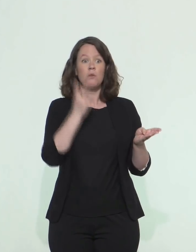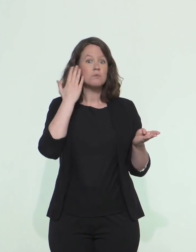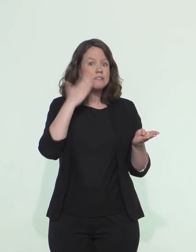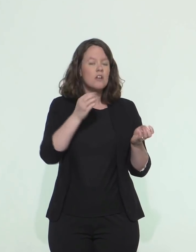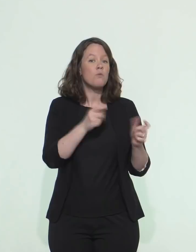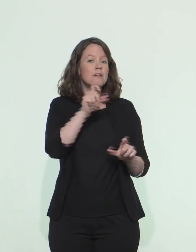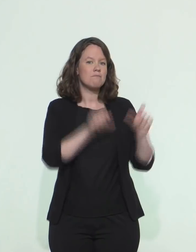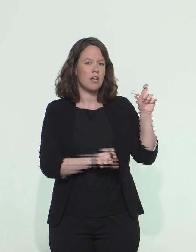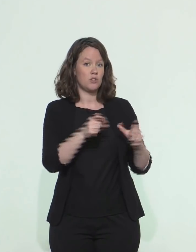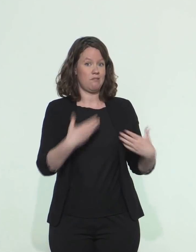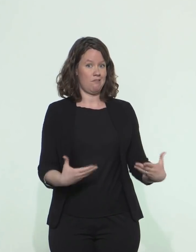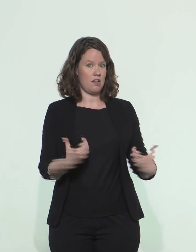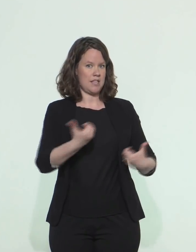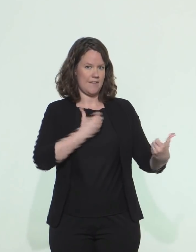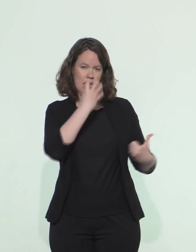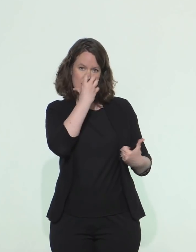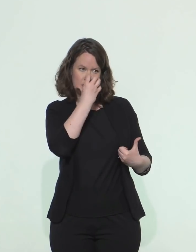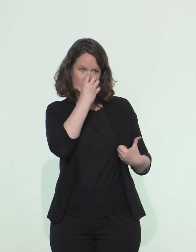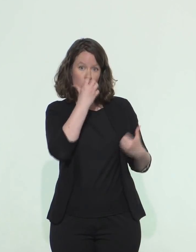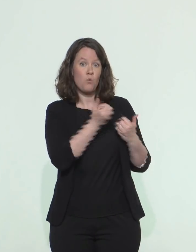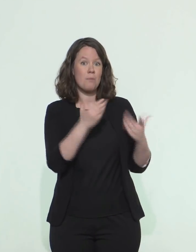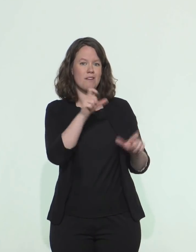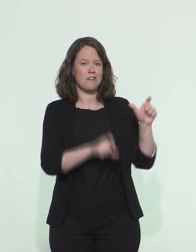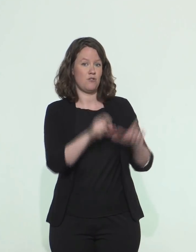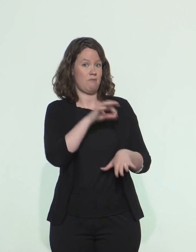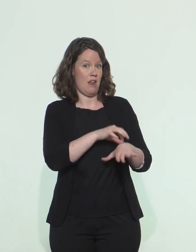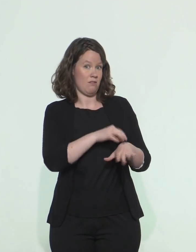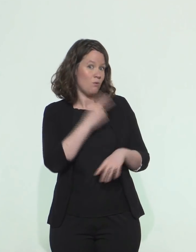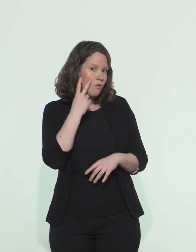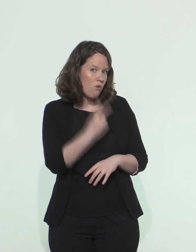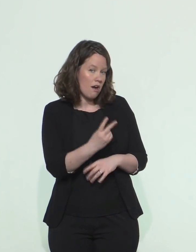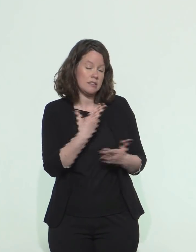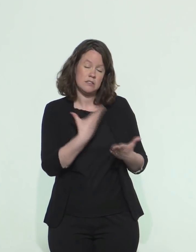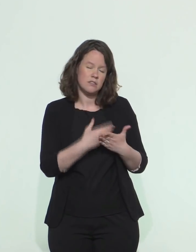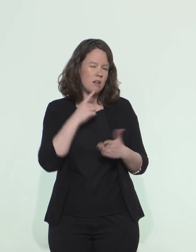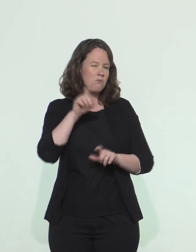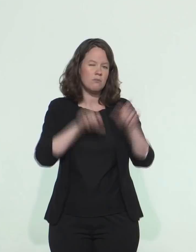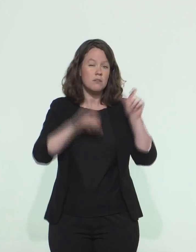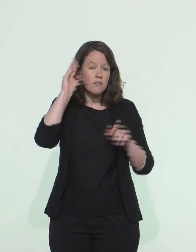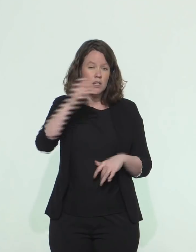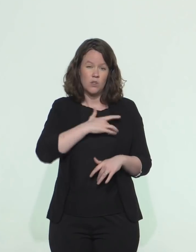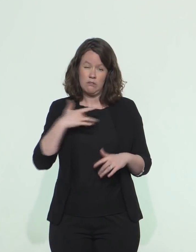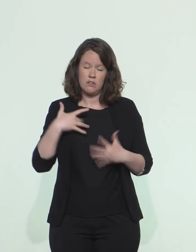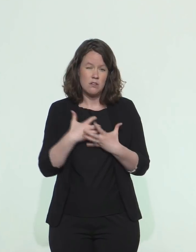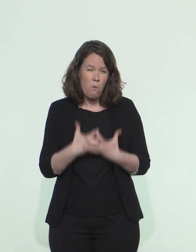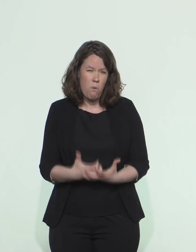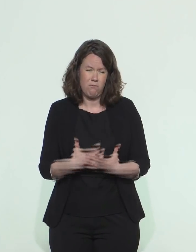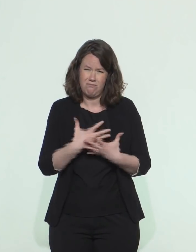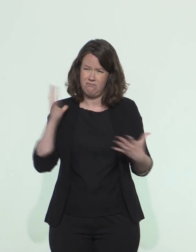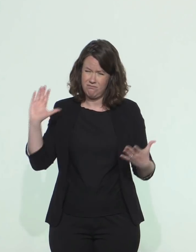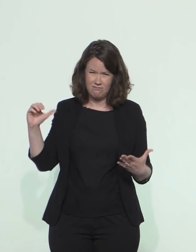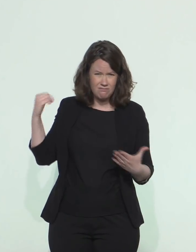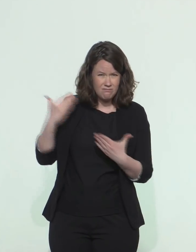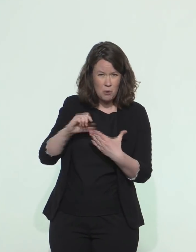que c'est une charge considérable pour les équipes soignantes qui ont fait des efforts majeurs depuis des semaines pour porter la capacité de